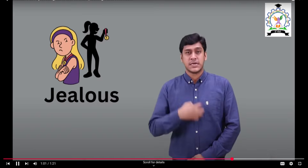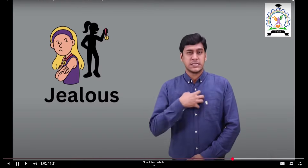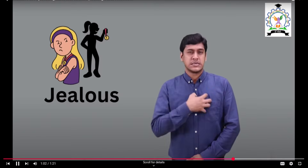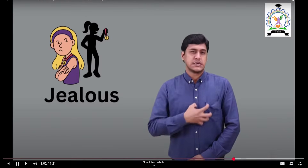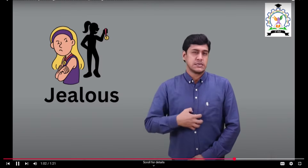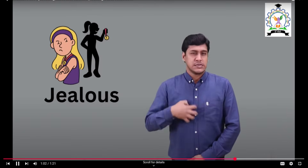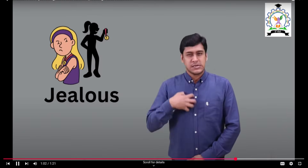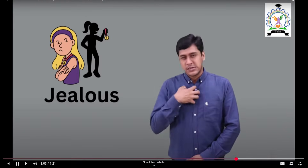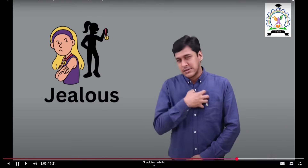ईर्ष्या।